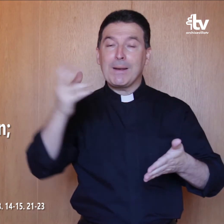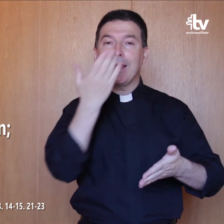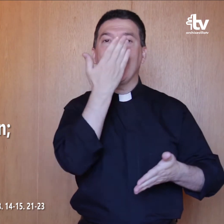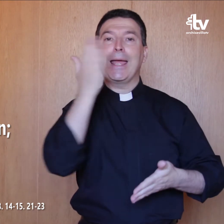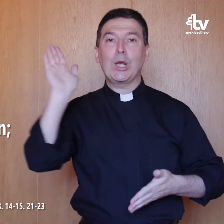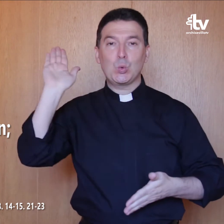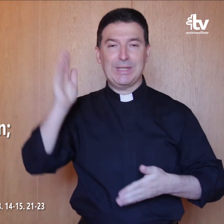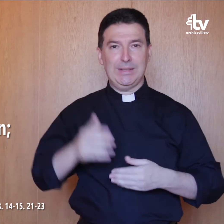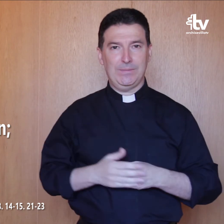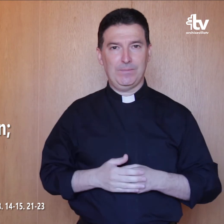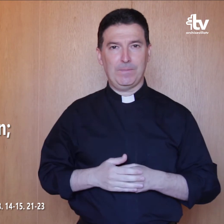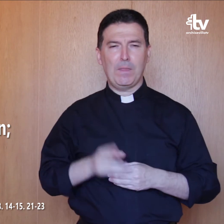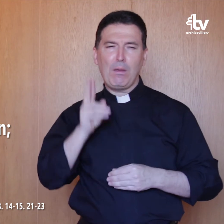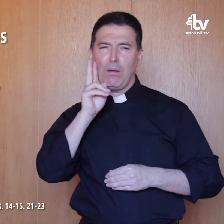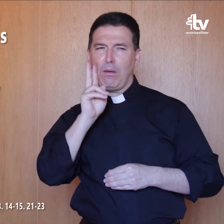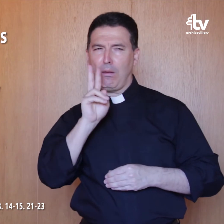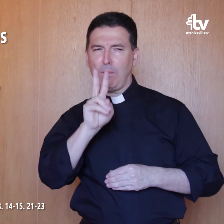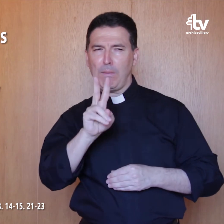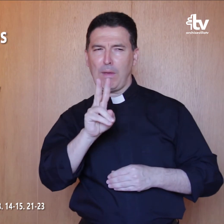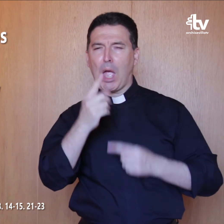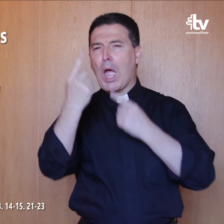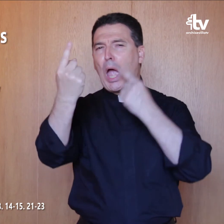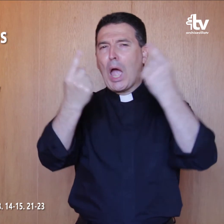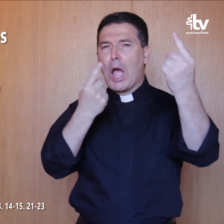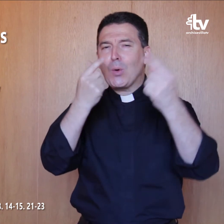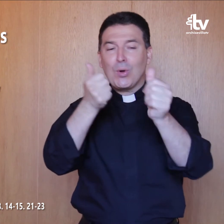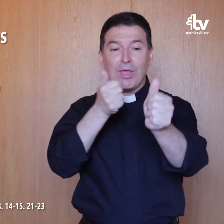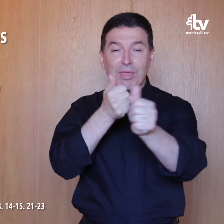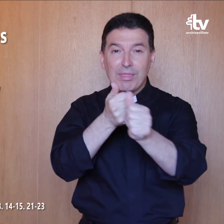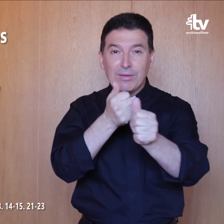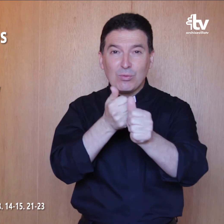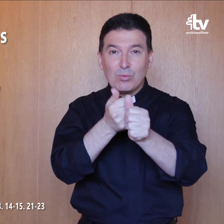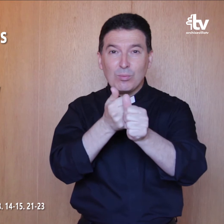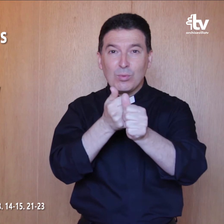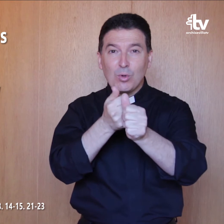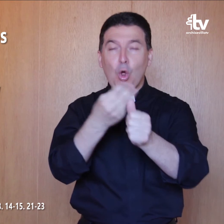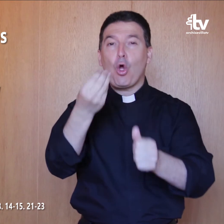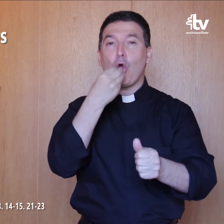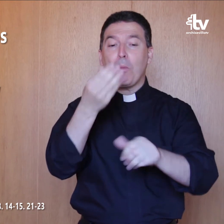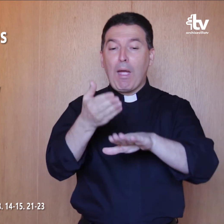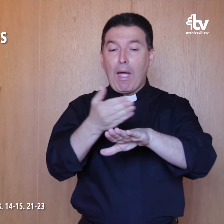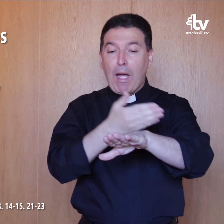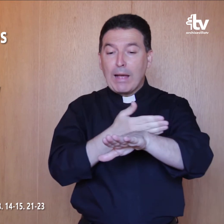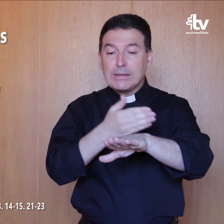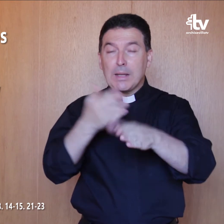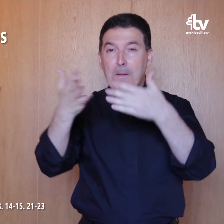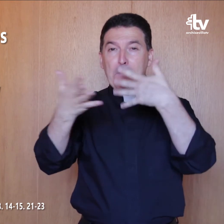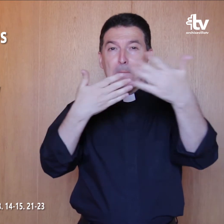venidos de Jerusalén y vieron que algunos discípulos comían con manos